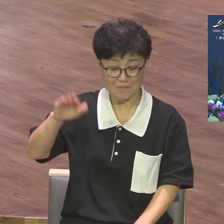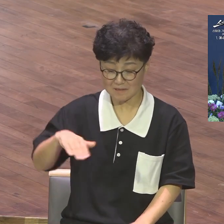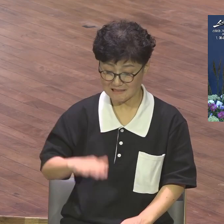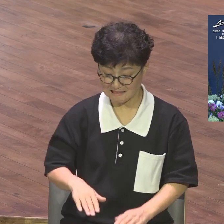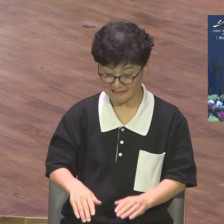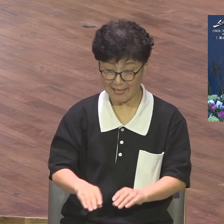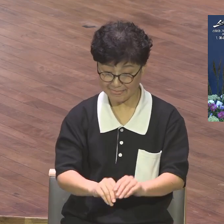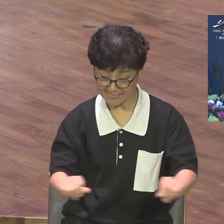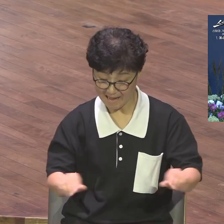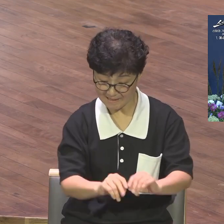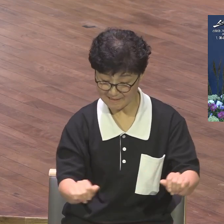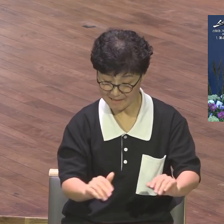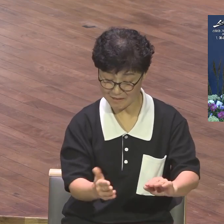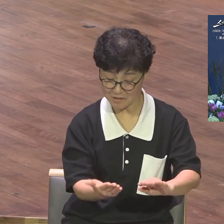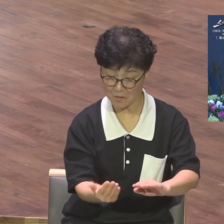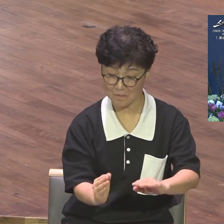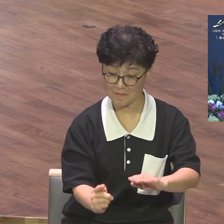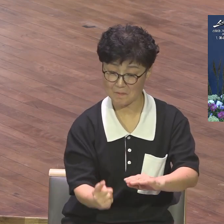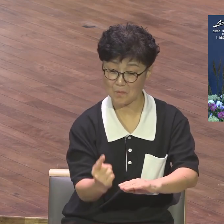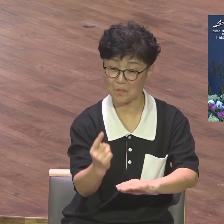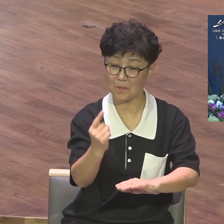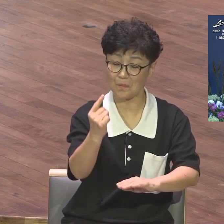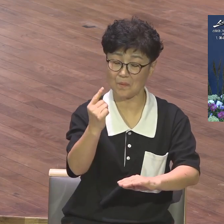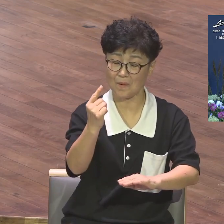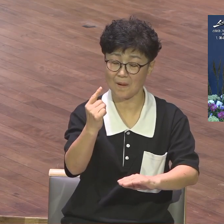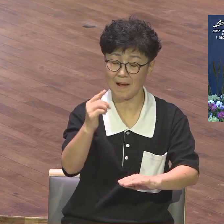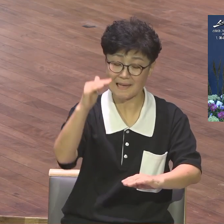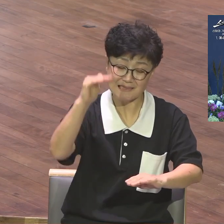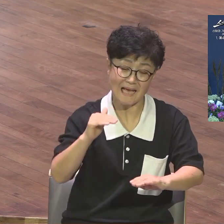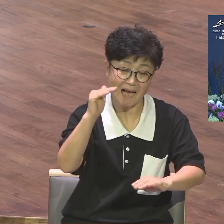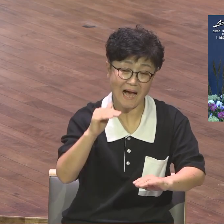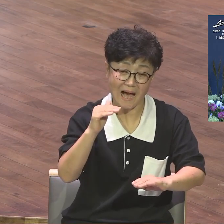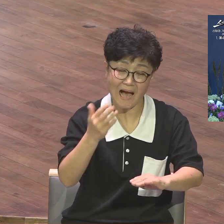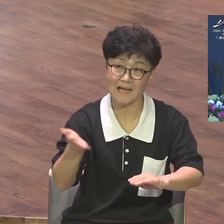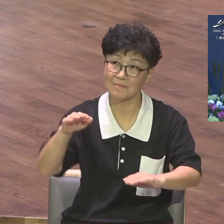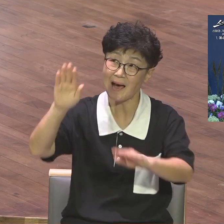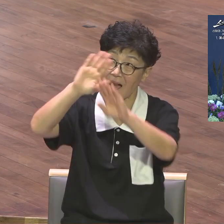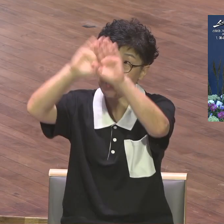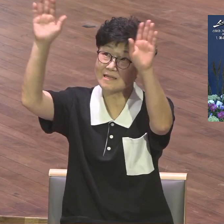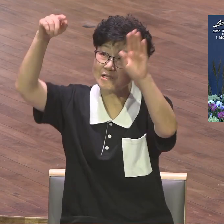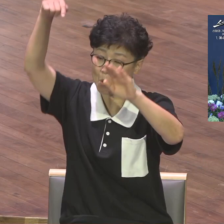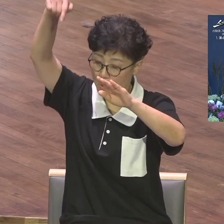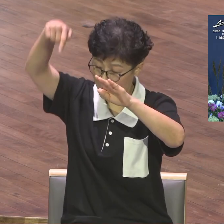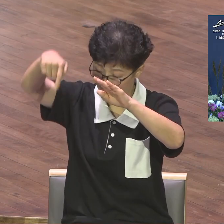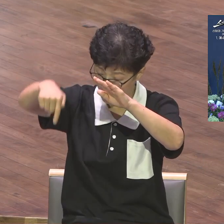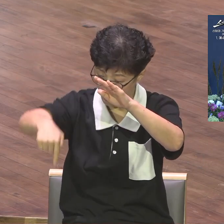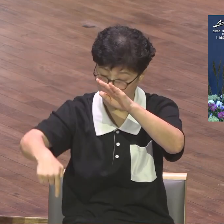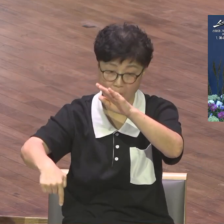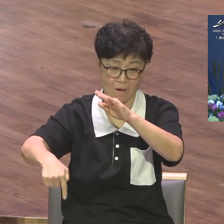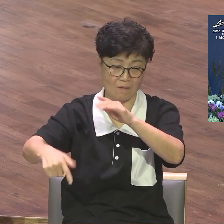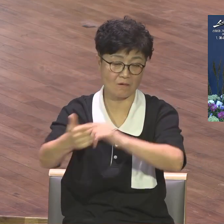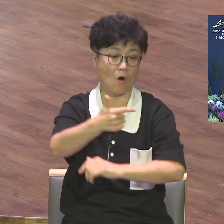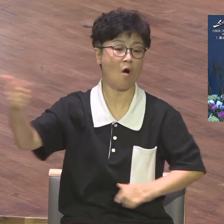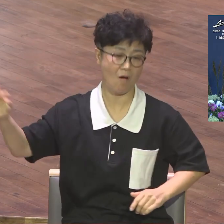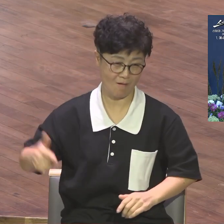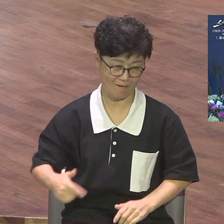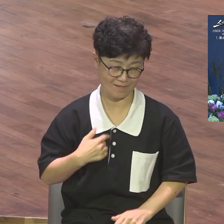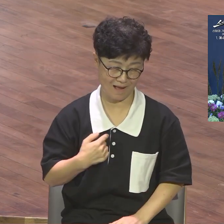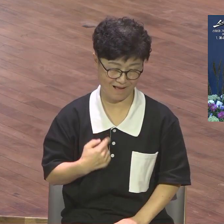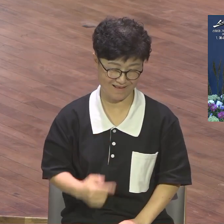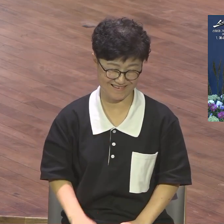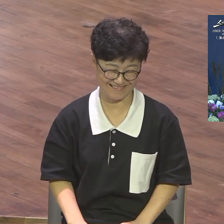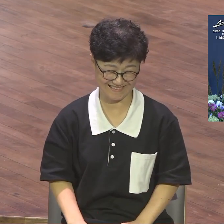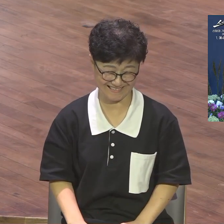저는 180보다 큰 사람 됩니다. 예, 여러분 모든 기준을 위를 바라보시고 기준을 위로 잡으시면 여러분